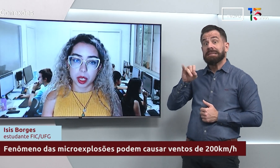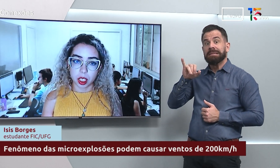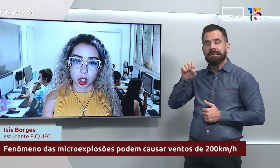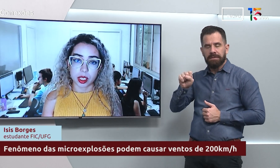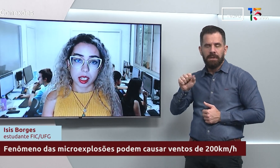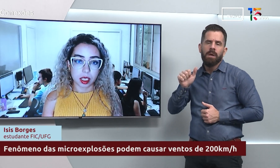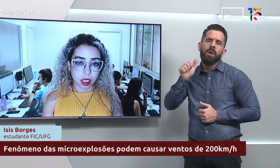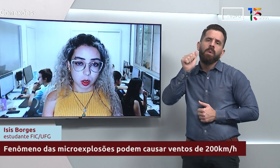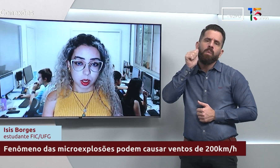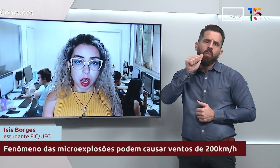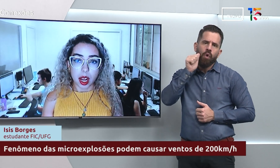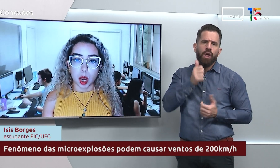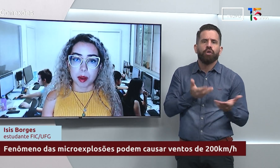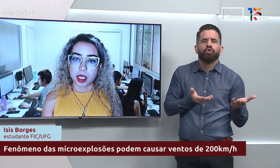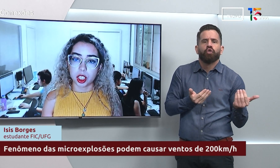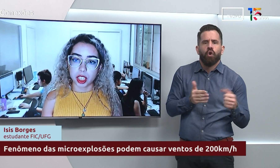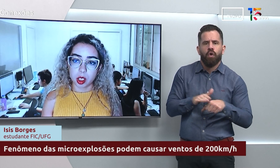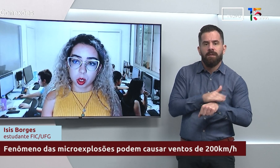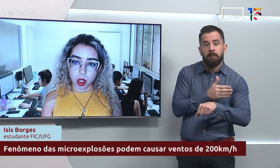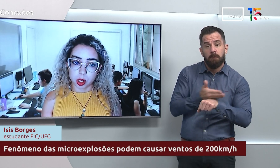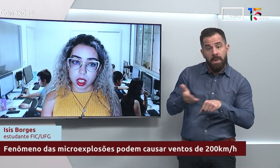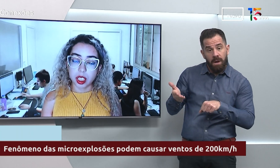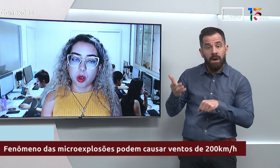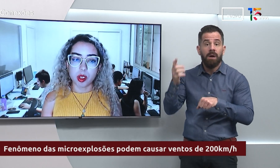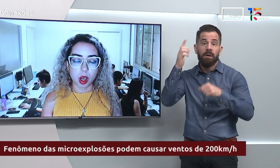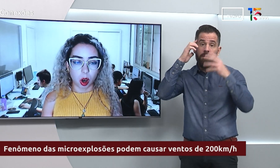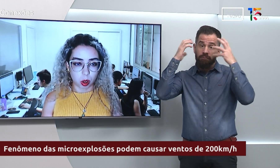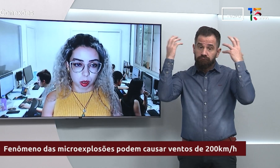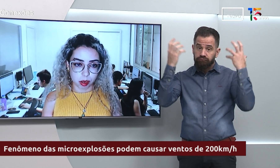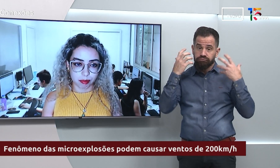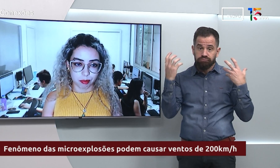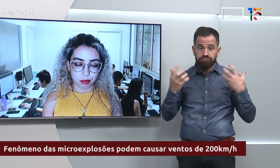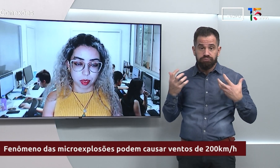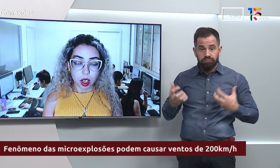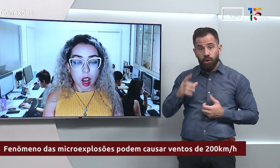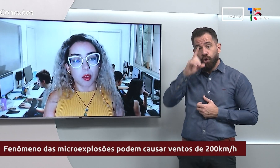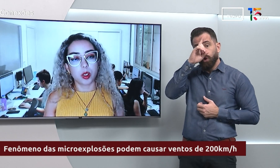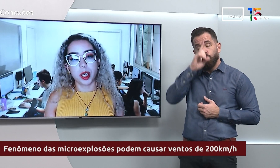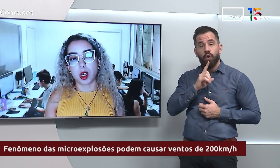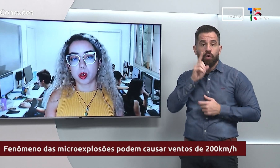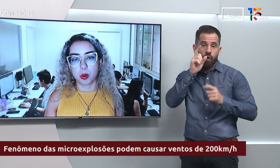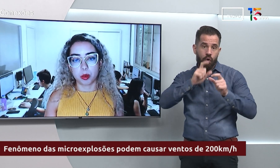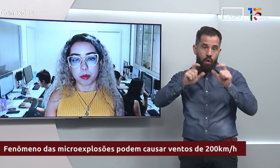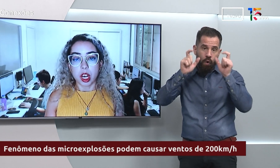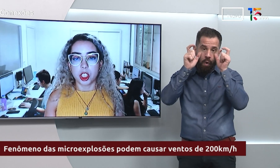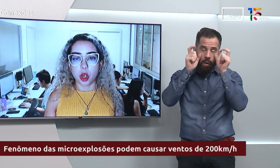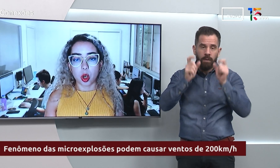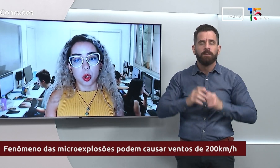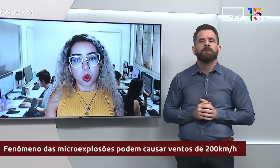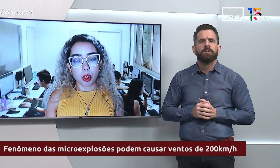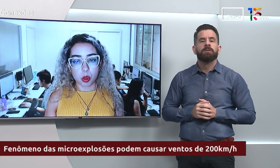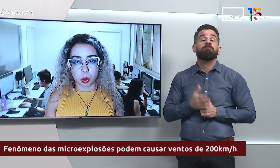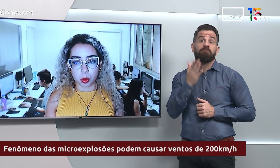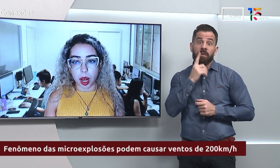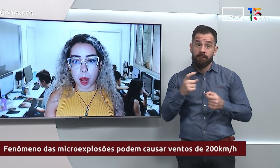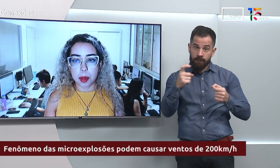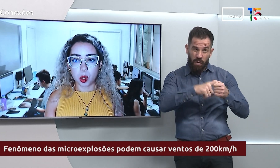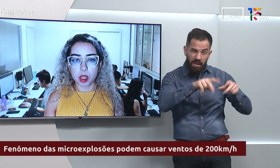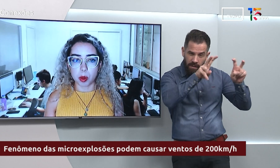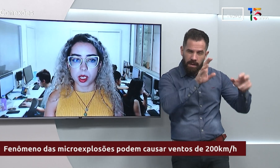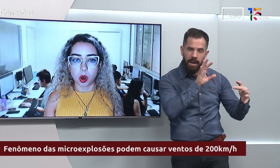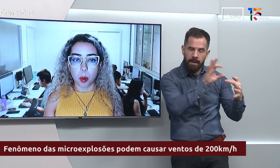mulher branca de olhos castanhos, cabelos cacheados loiros e que usa óculos. Voltando ao assunto, de acordo com o estudo,